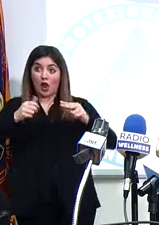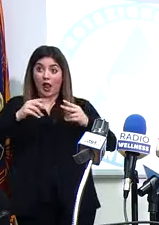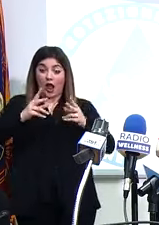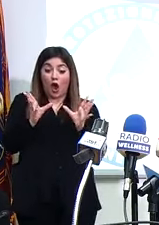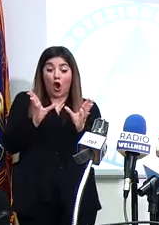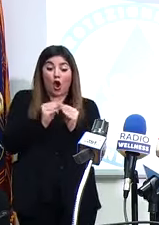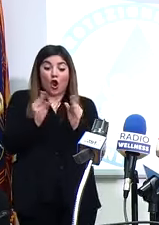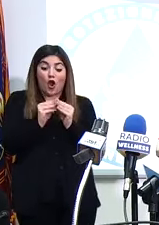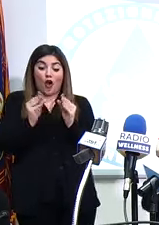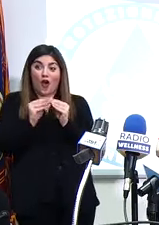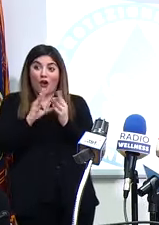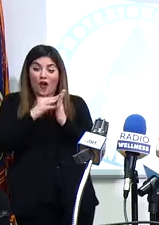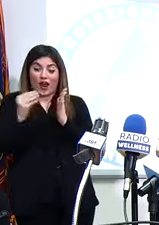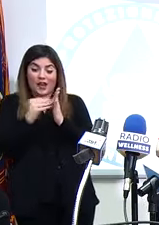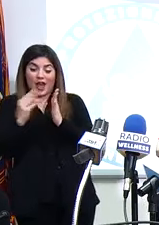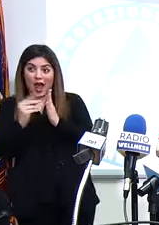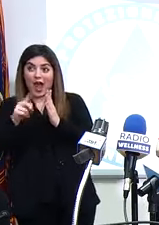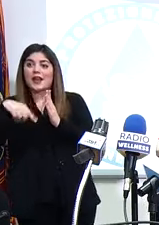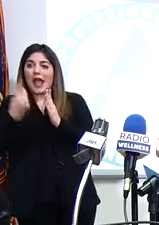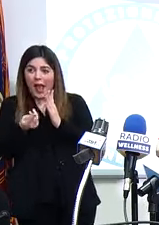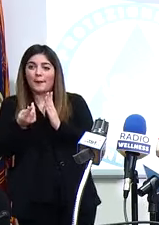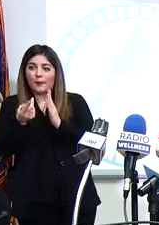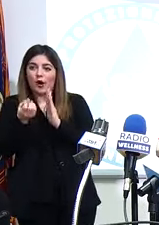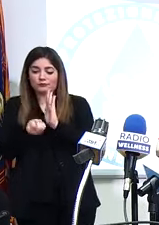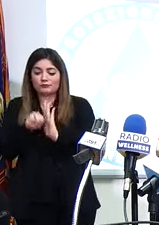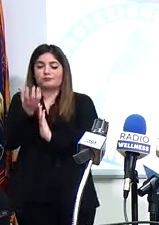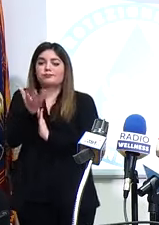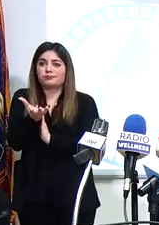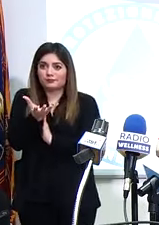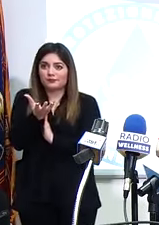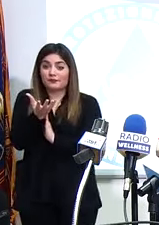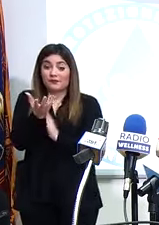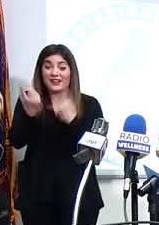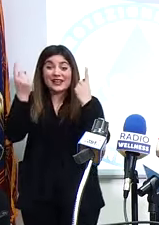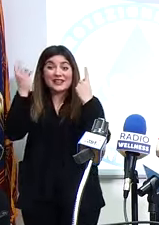fargli correre un antigene. Quando si trova